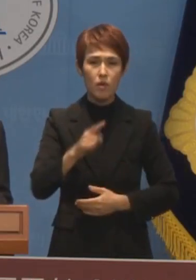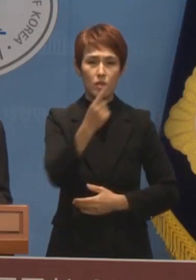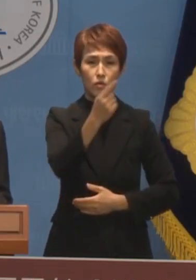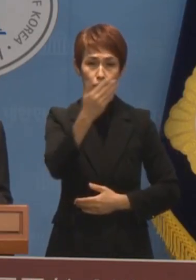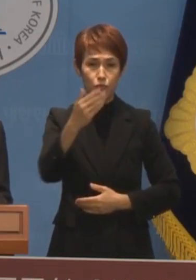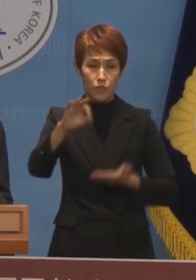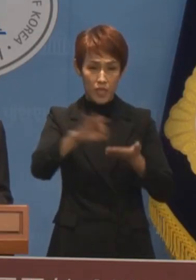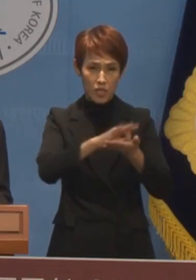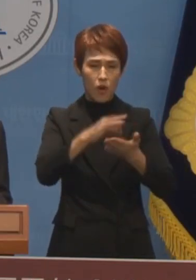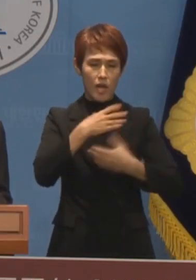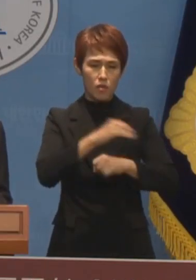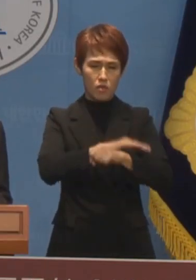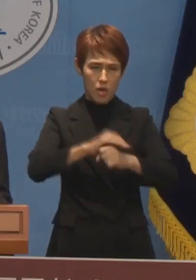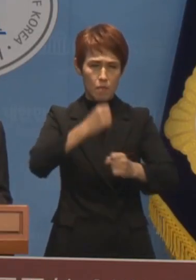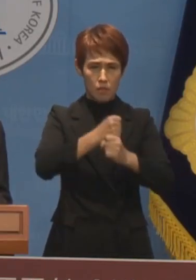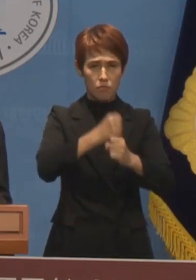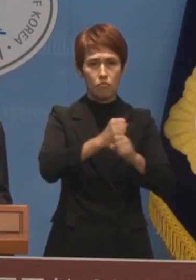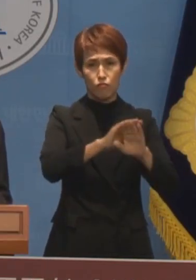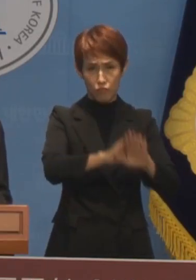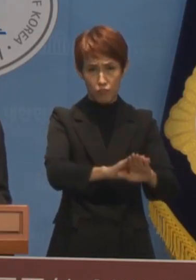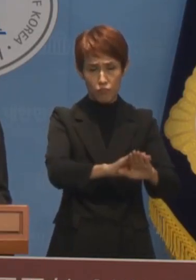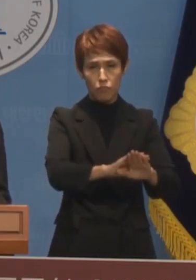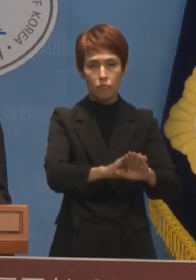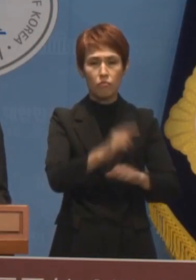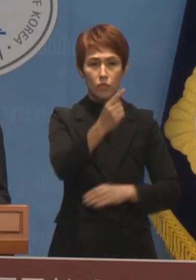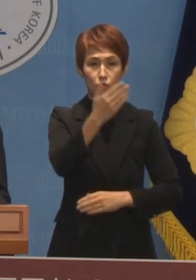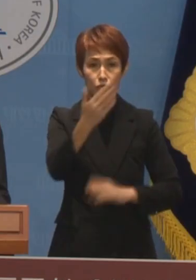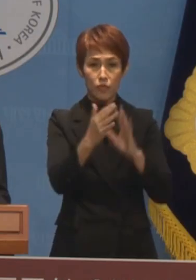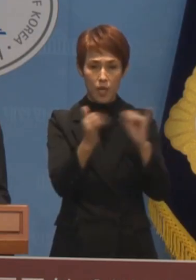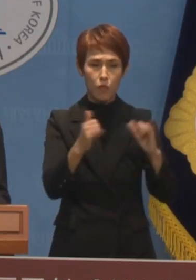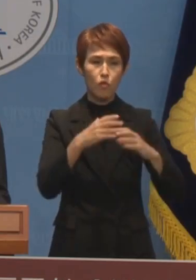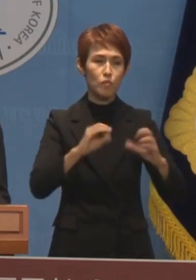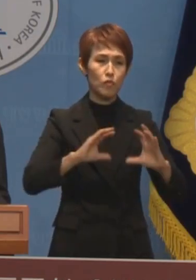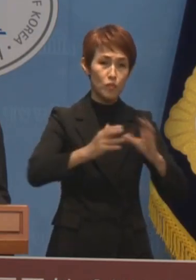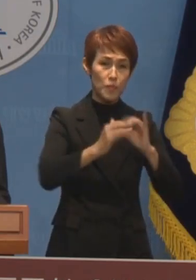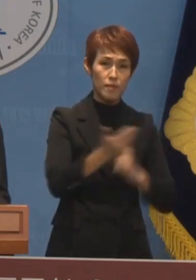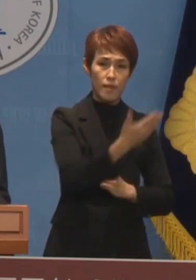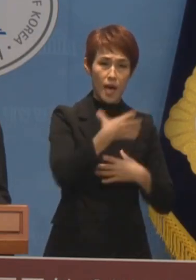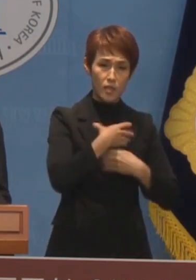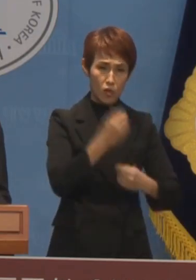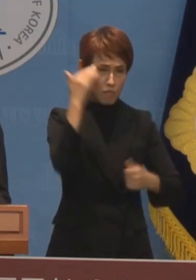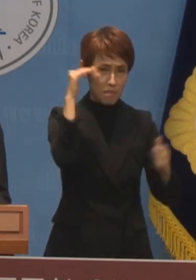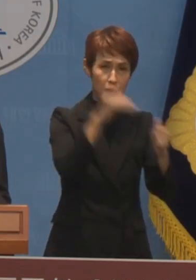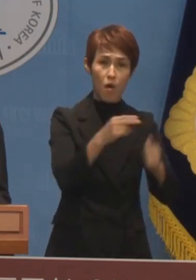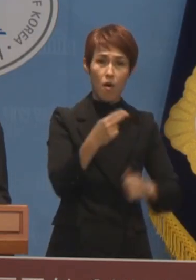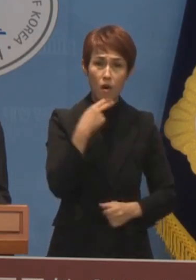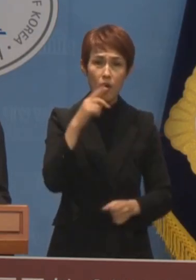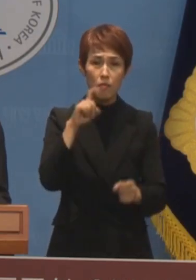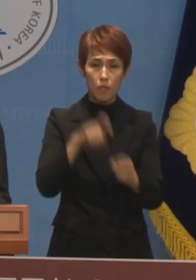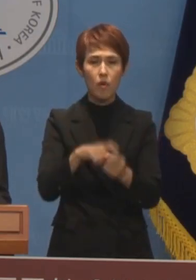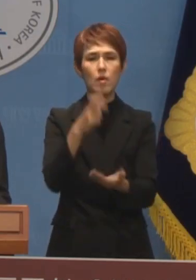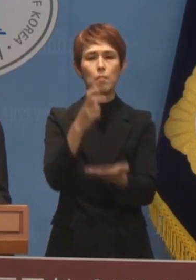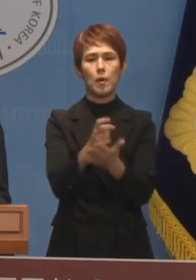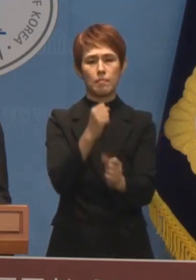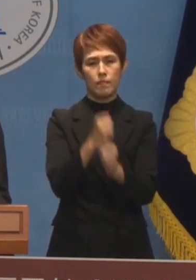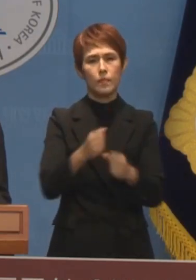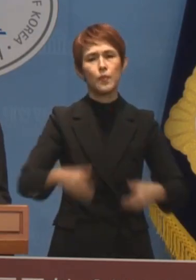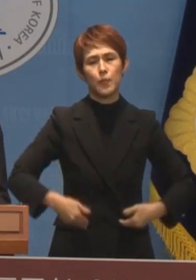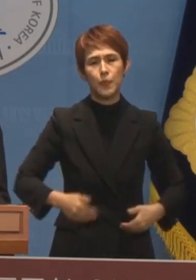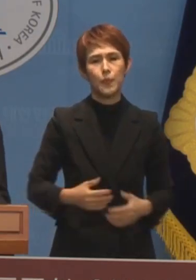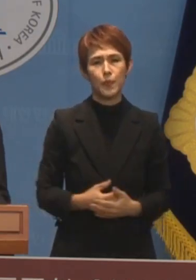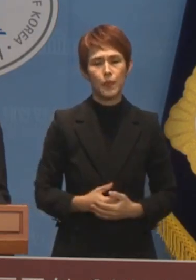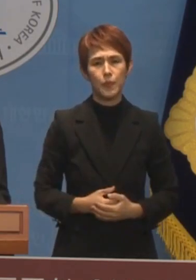안정적으로 확보되어 소방관의 안전과 국민 안전의 위협이 받지 않도록 법 제도를 정비해야 합니다.